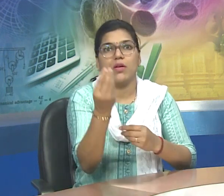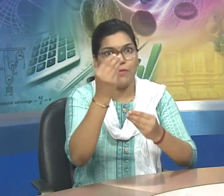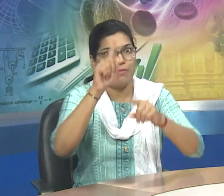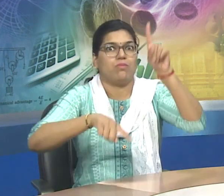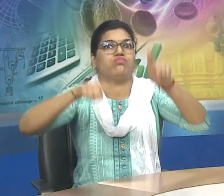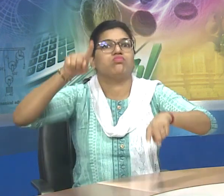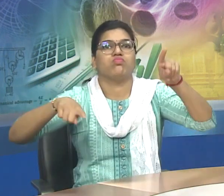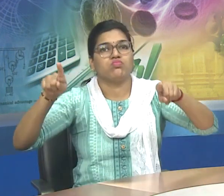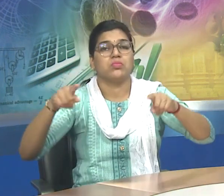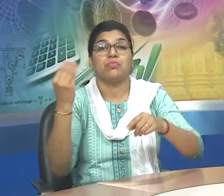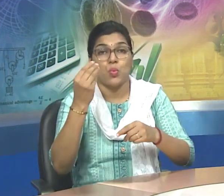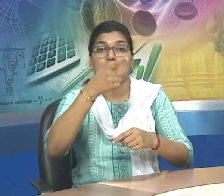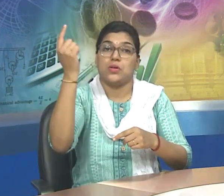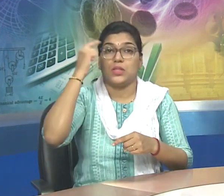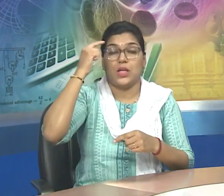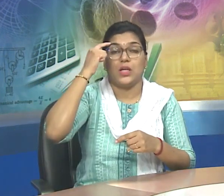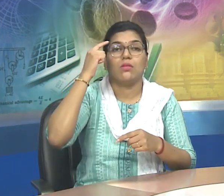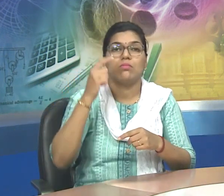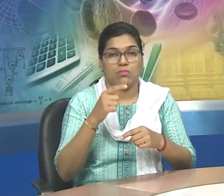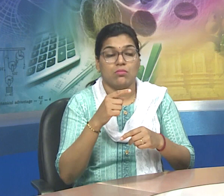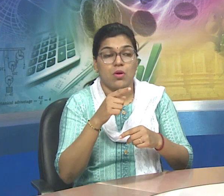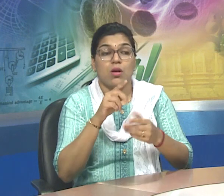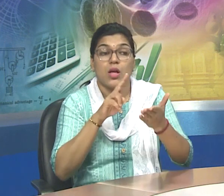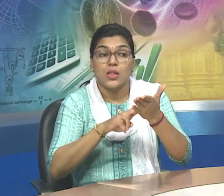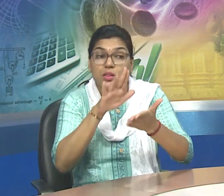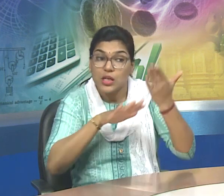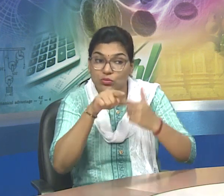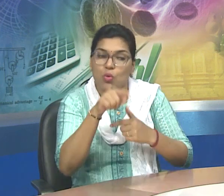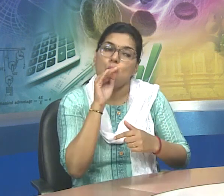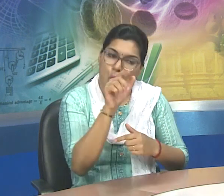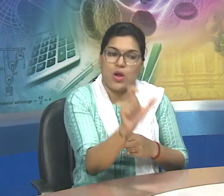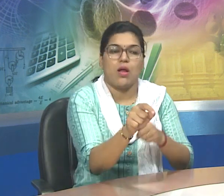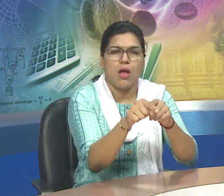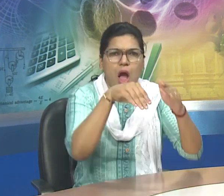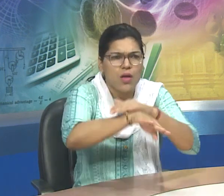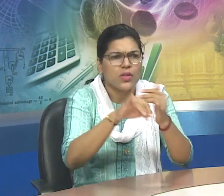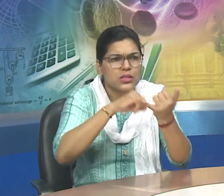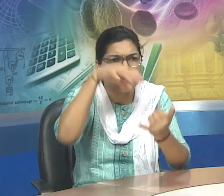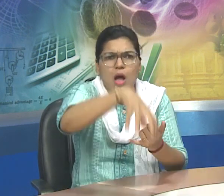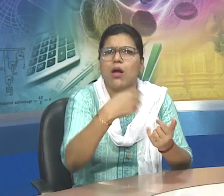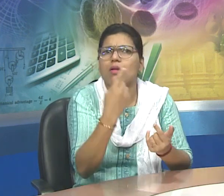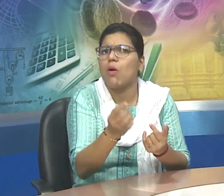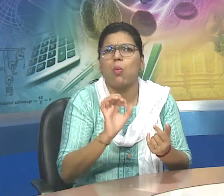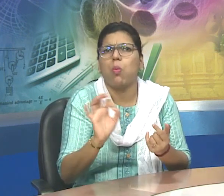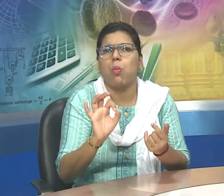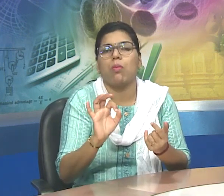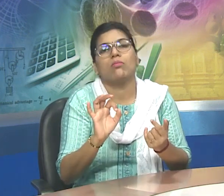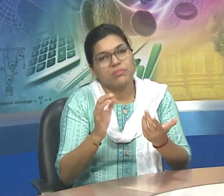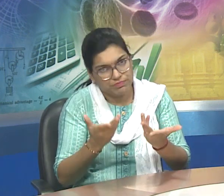कि एक नेशन भी हो। तो ये संभावना हो सकती है कि एक स्टेट